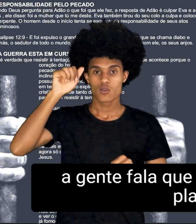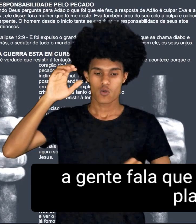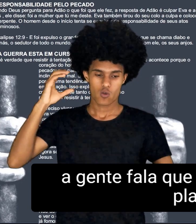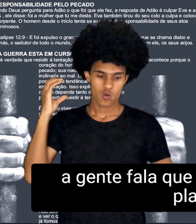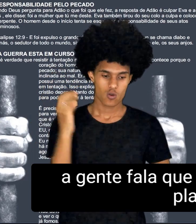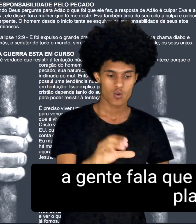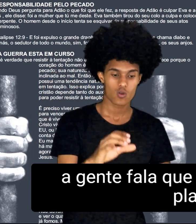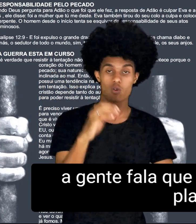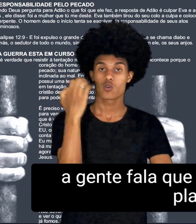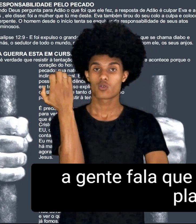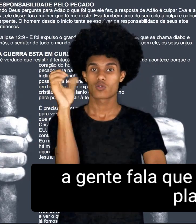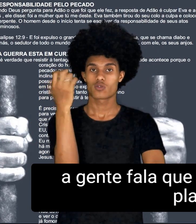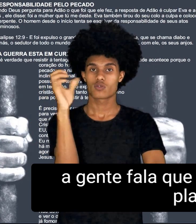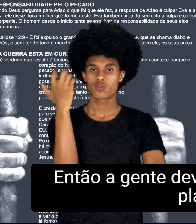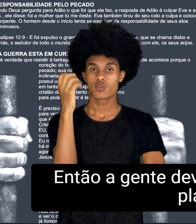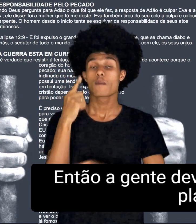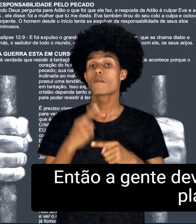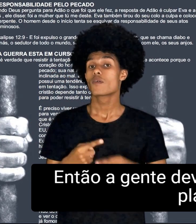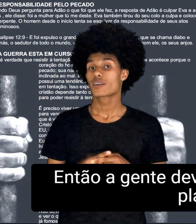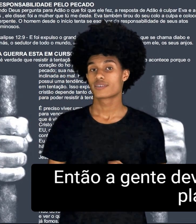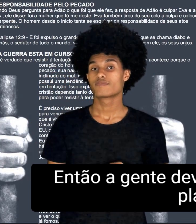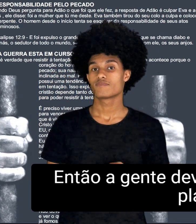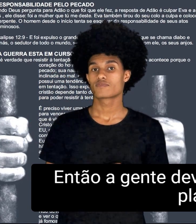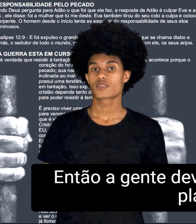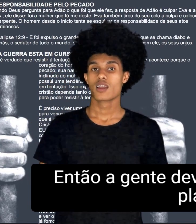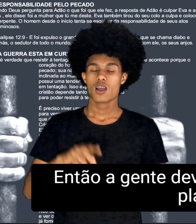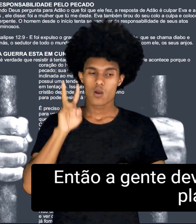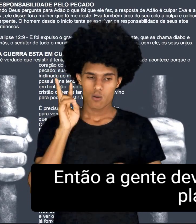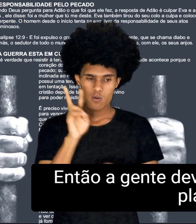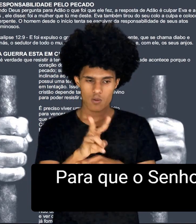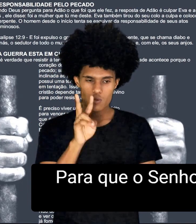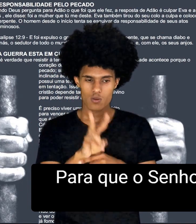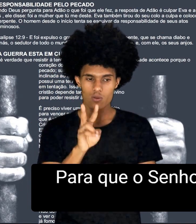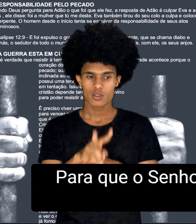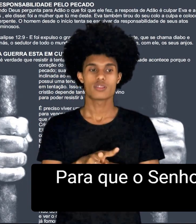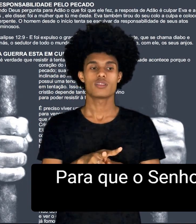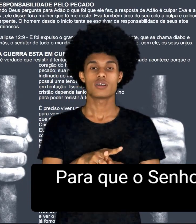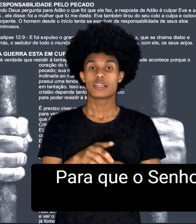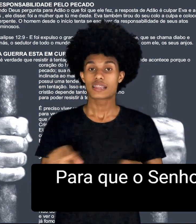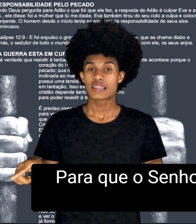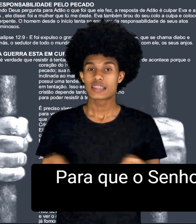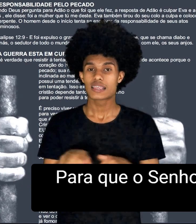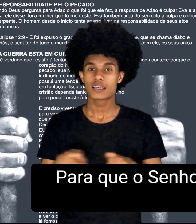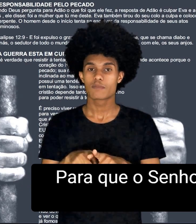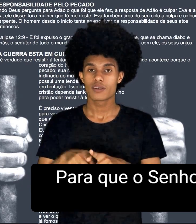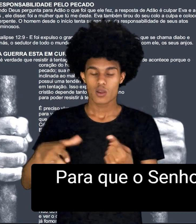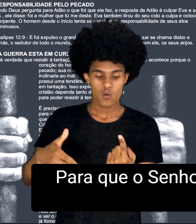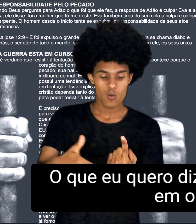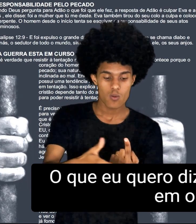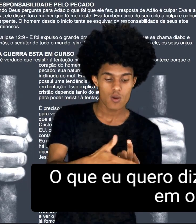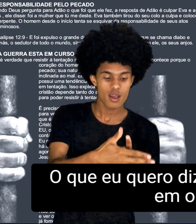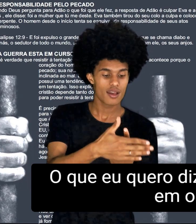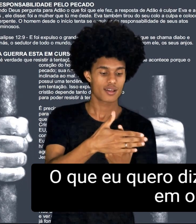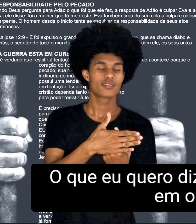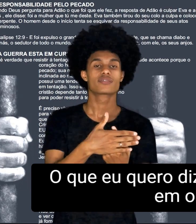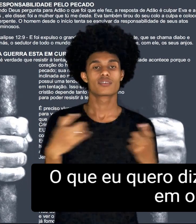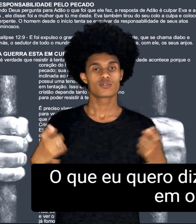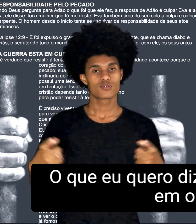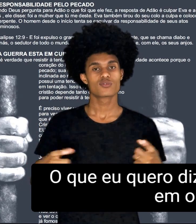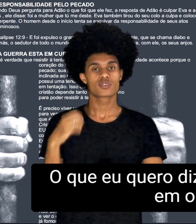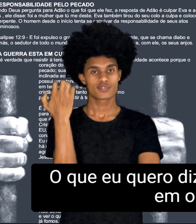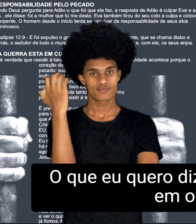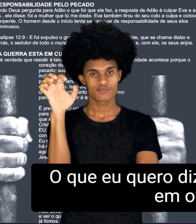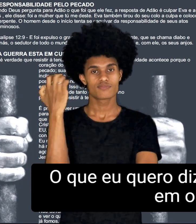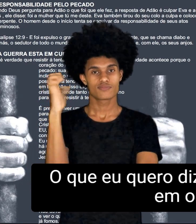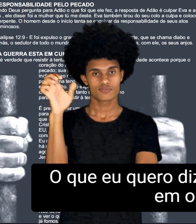gente deseja não são os planos de Deus, então a gente deve apresentar todos os nossos planos a Deus para que o Senhor aprove os nossos planos, amém? O que eu quero dizer é colocar os